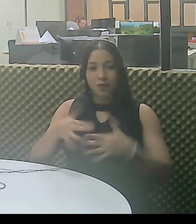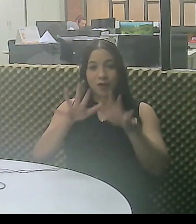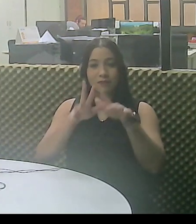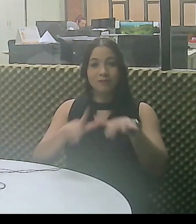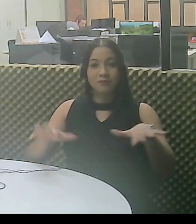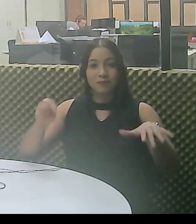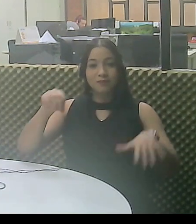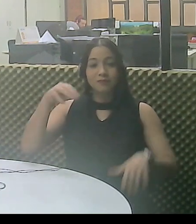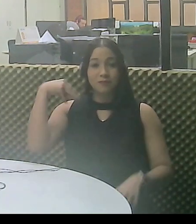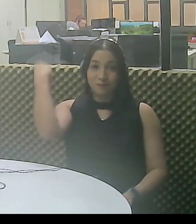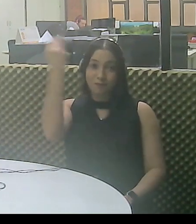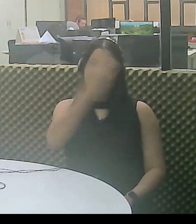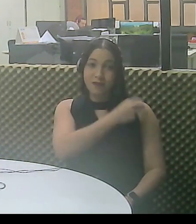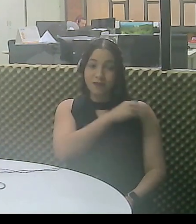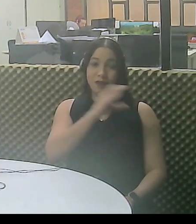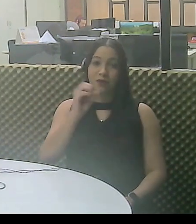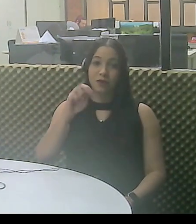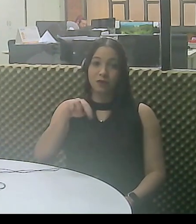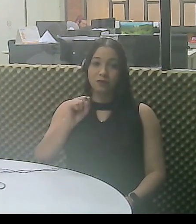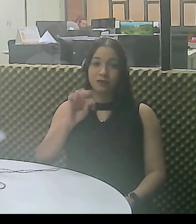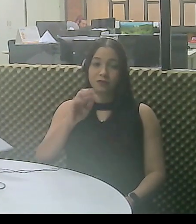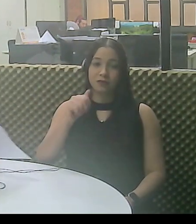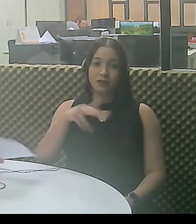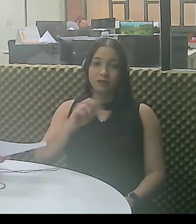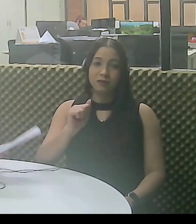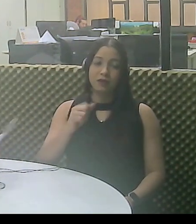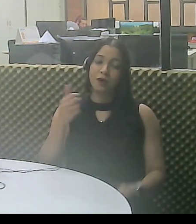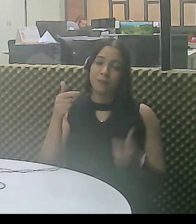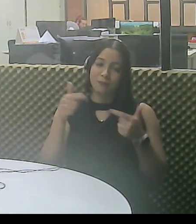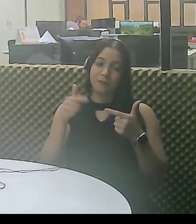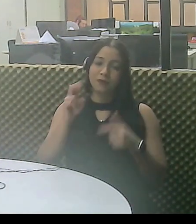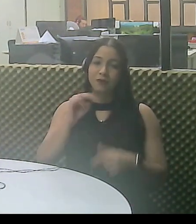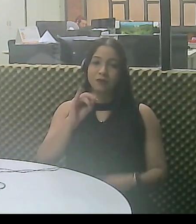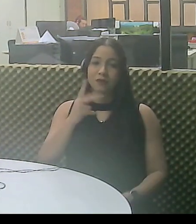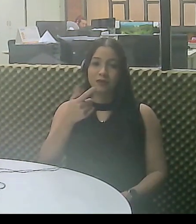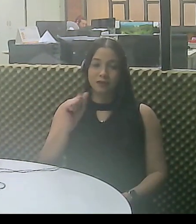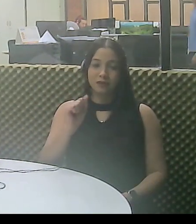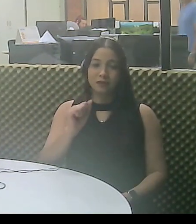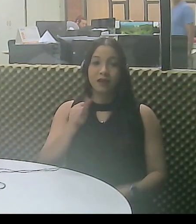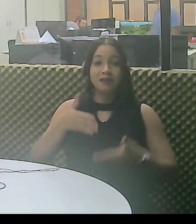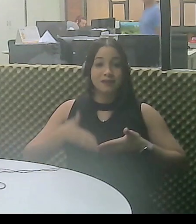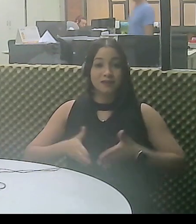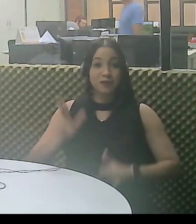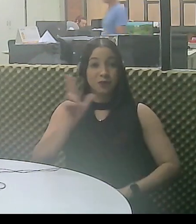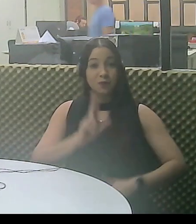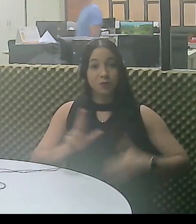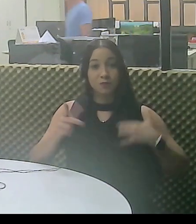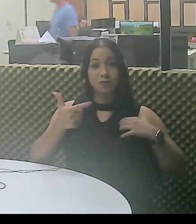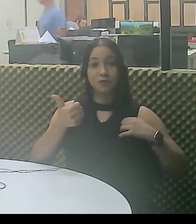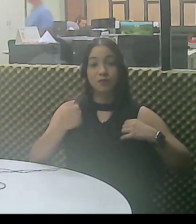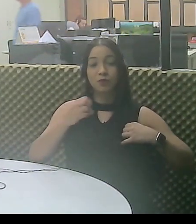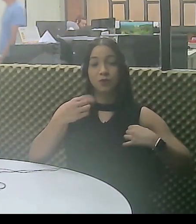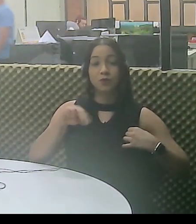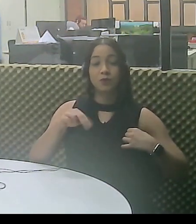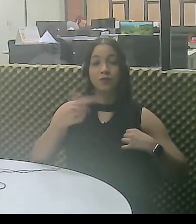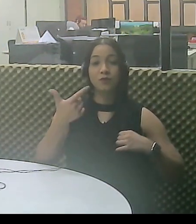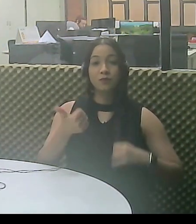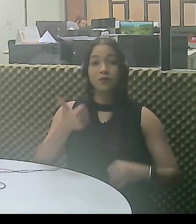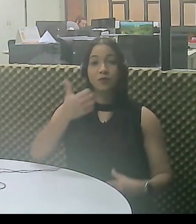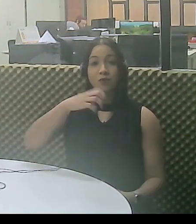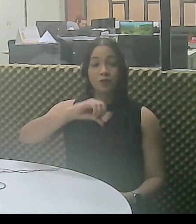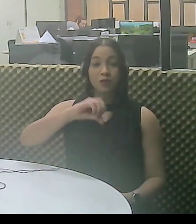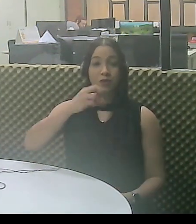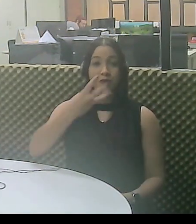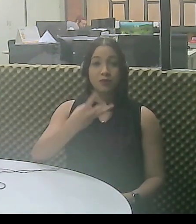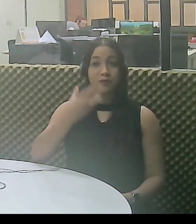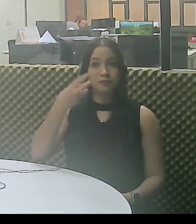pianista Maria Constância da Rocha mais conhecida como Nininha Rocha que nasce u em Uberlândia em 21 de novembro de